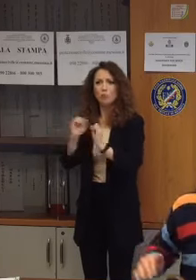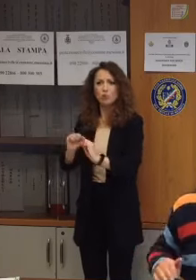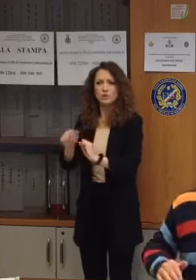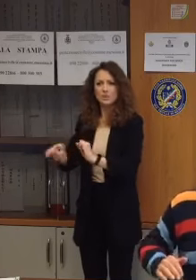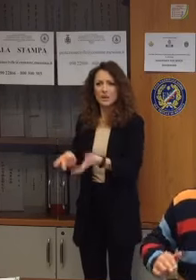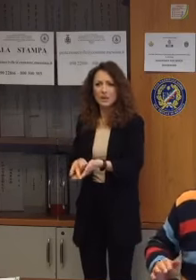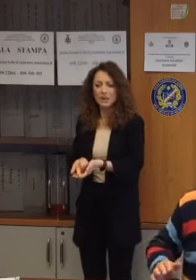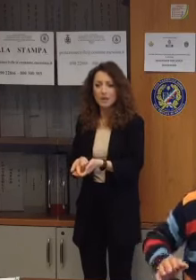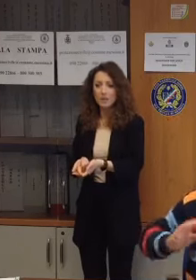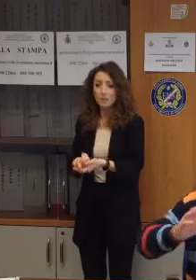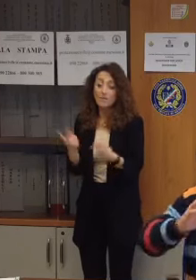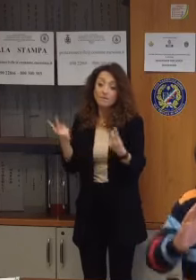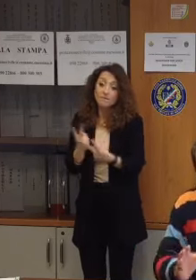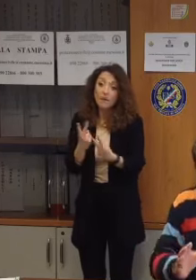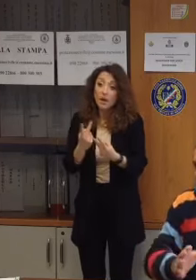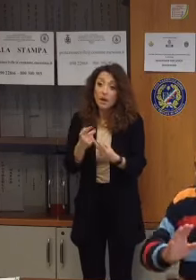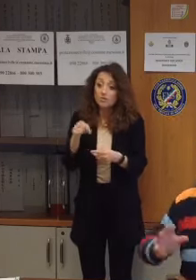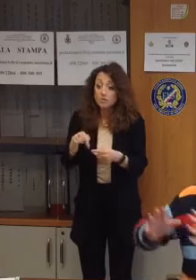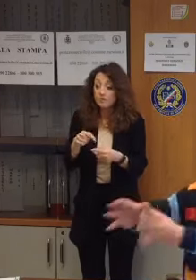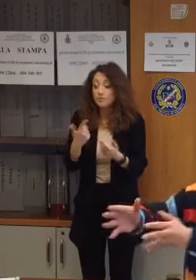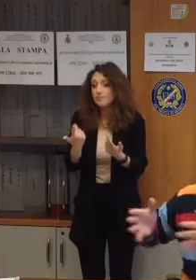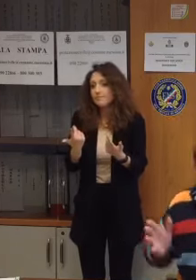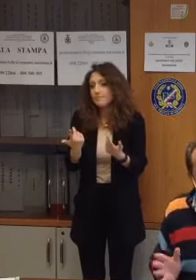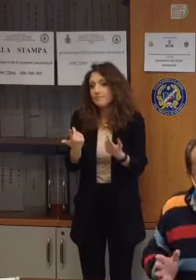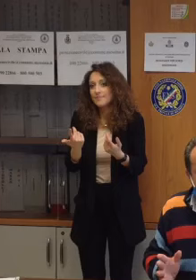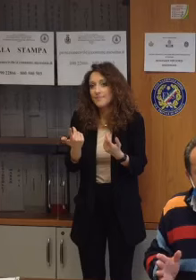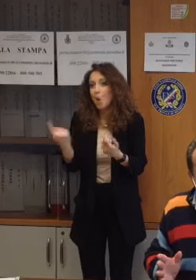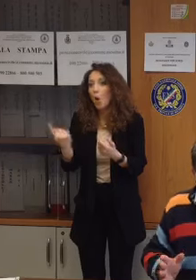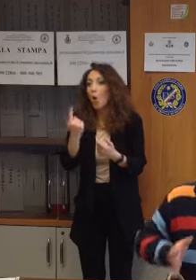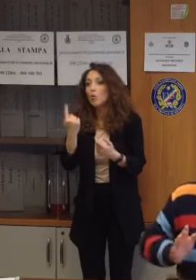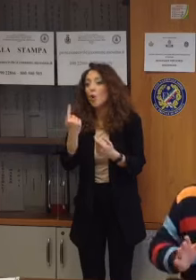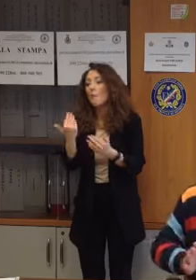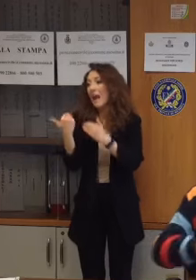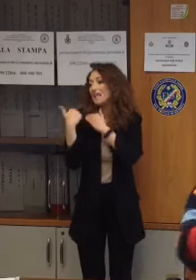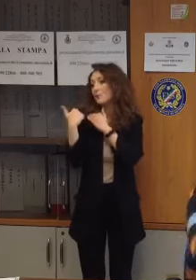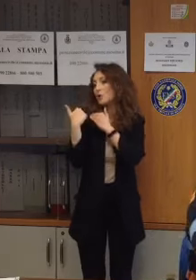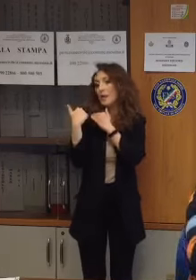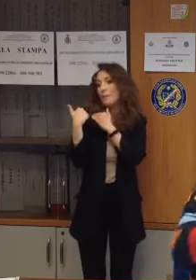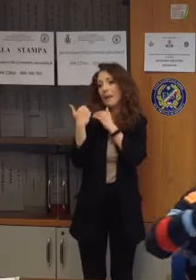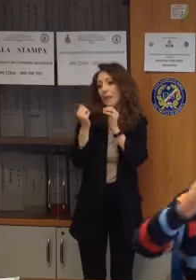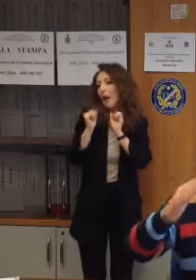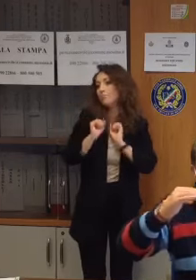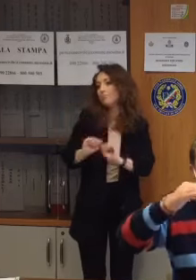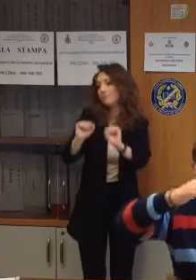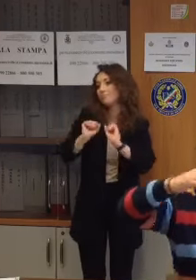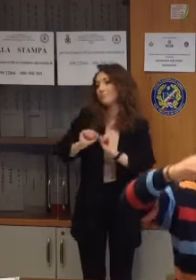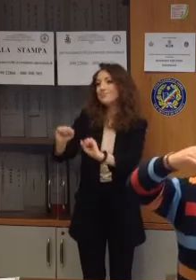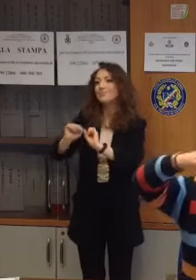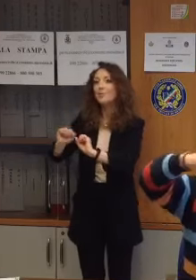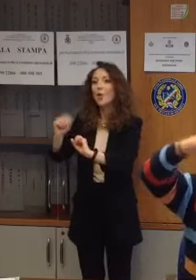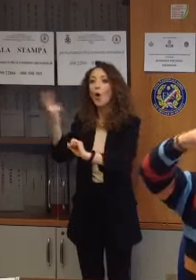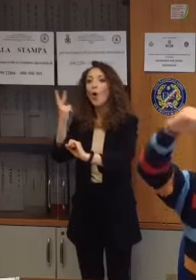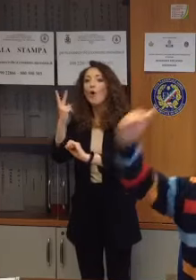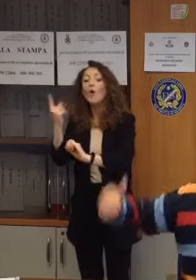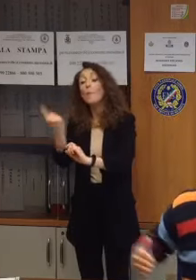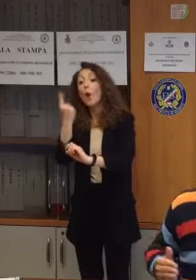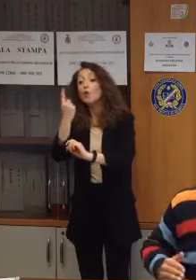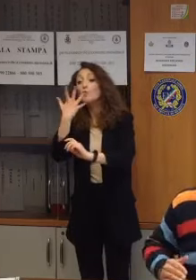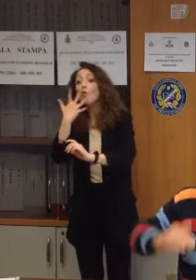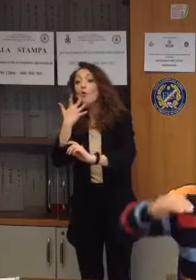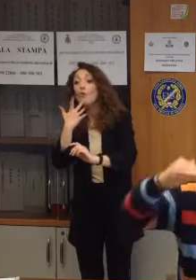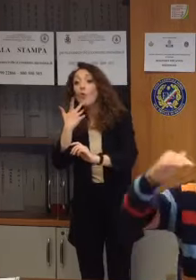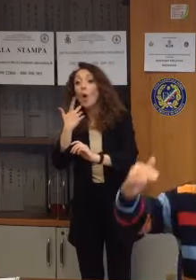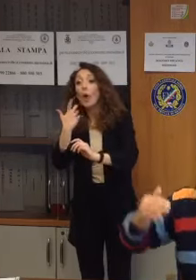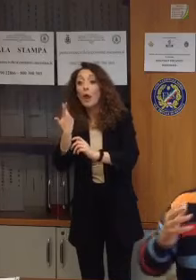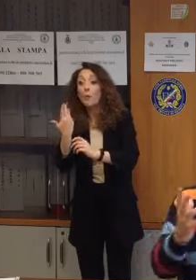che ognuno pensa che il fuoco con le mani lo devono prendere gli altri, e quindi ognuno cerca la copertura in base